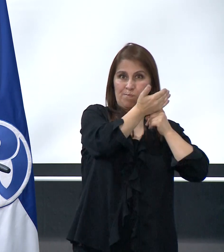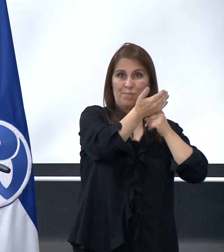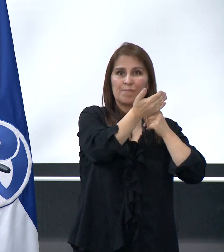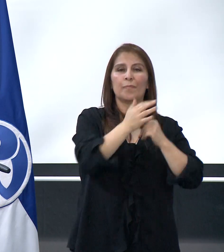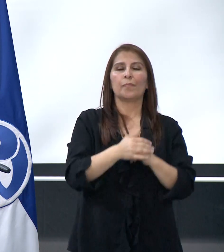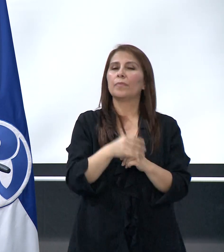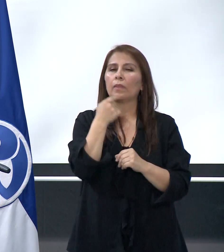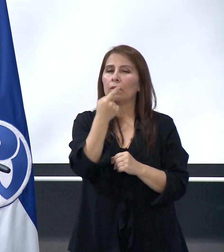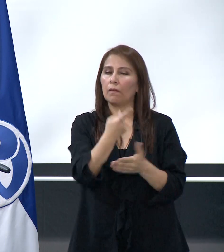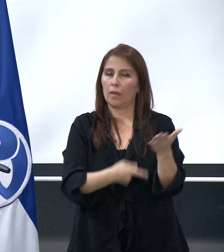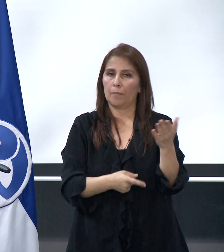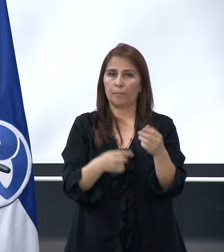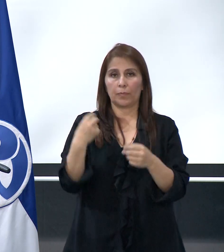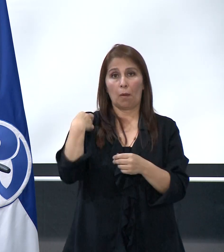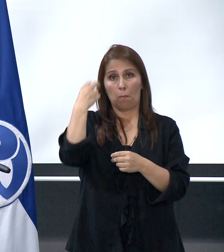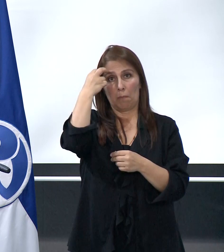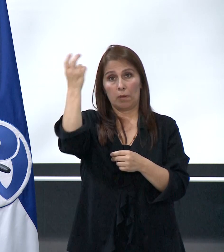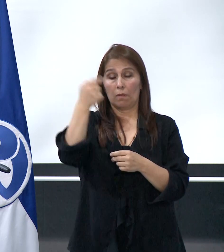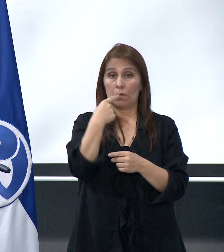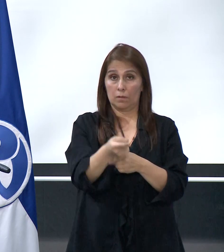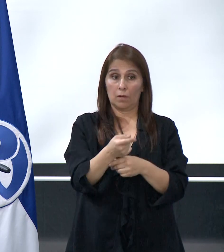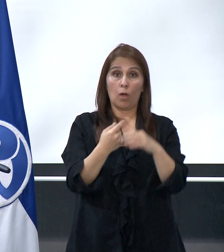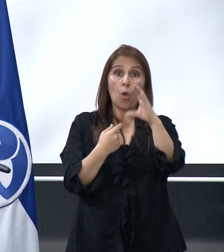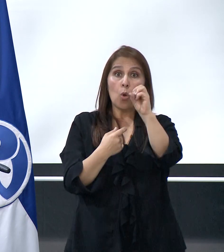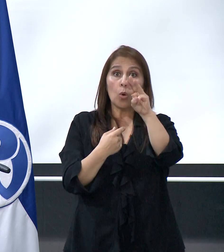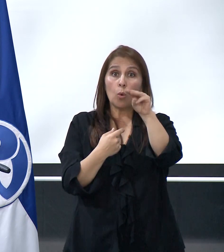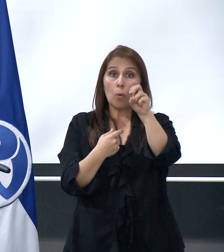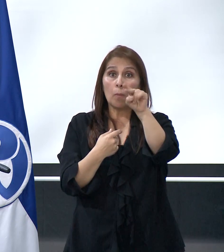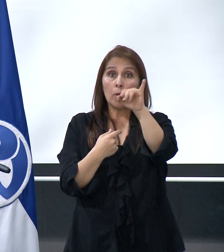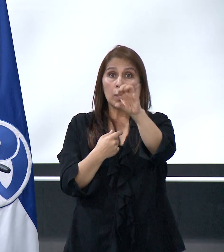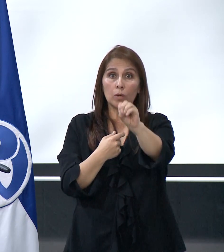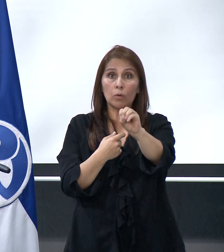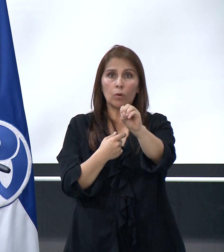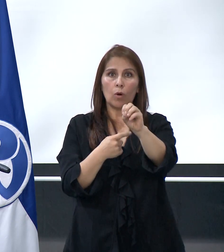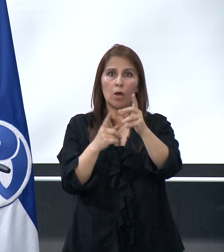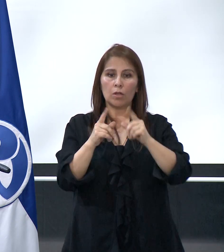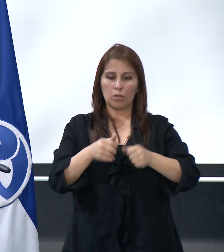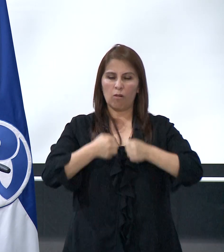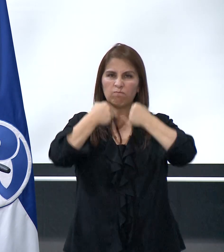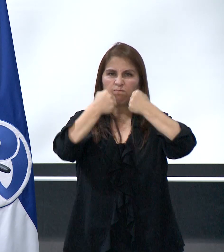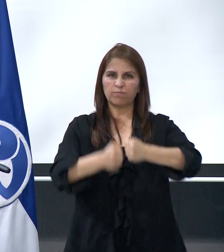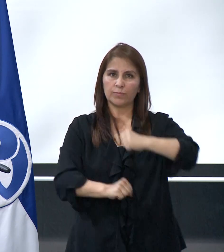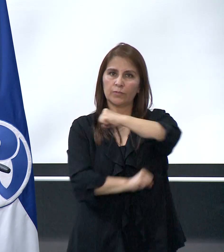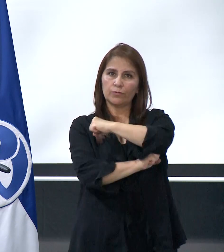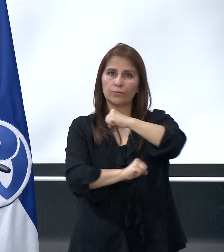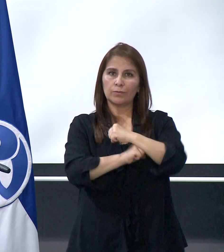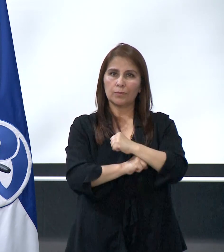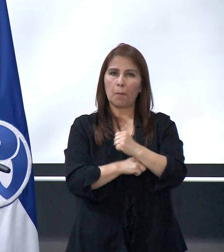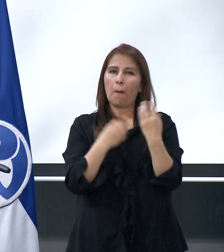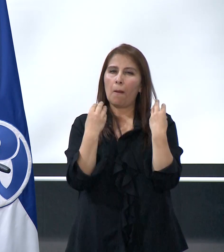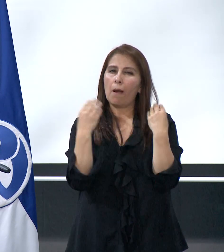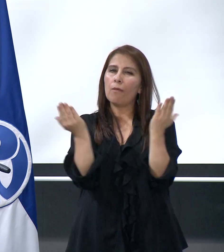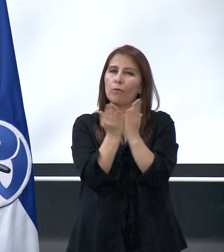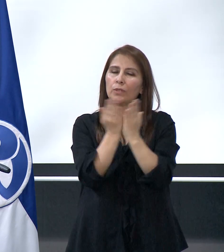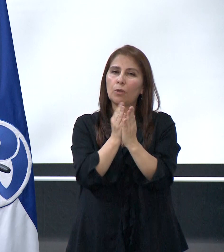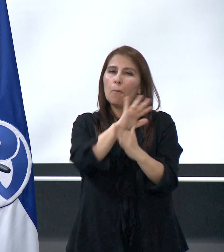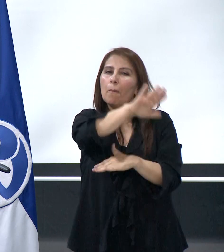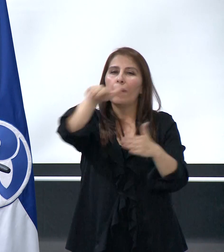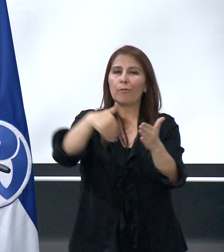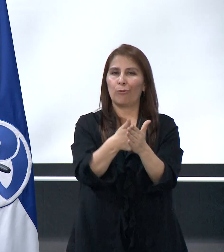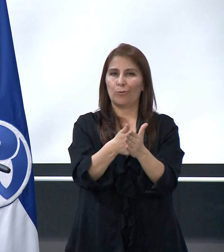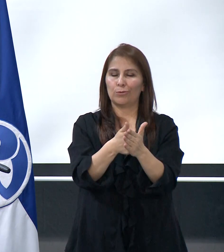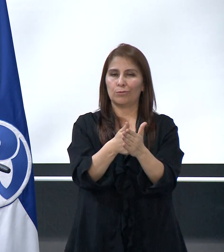piaget la actualidad más sorprendente de convenio están haber asentado los fundamentos de la educación para todos y para todos los